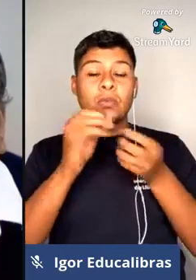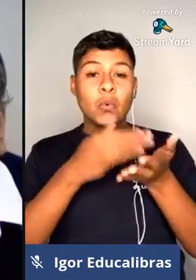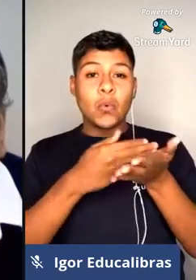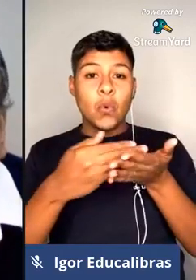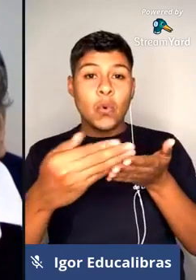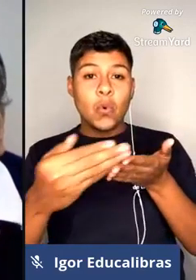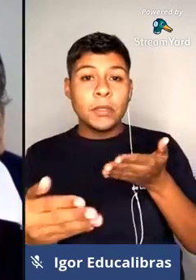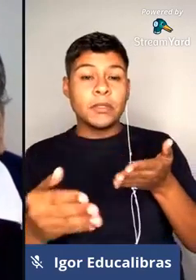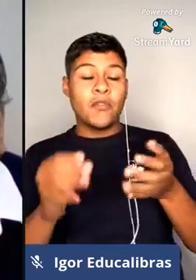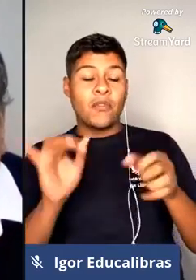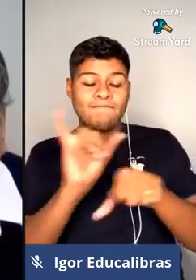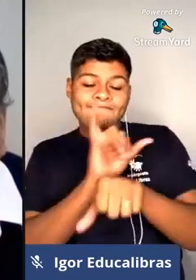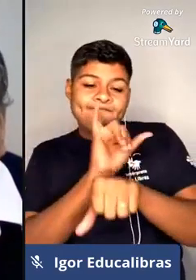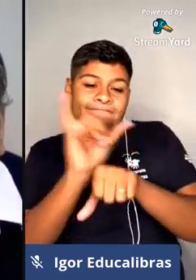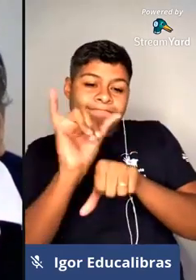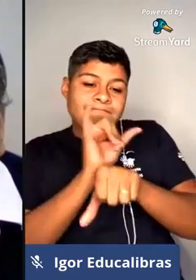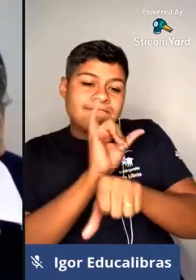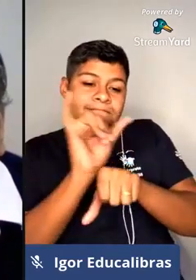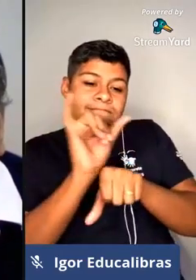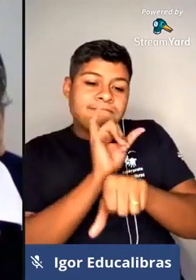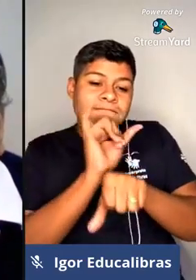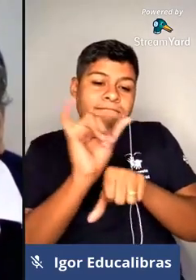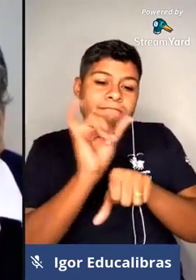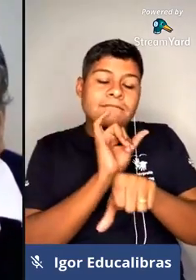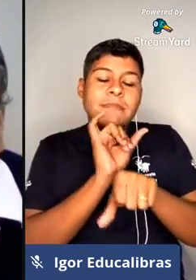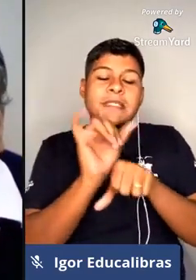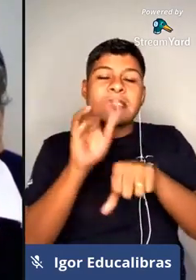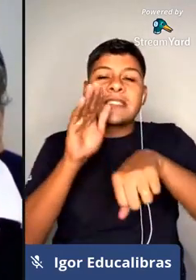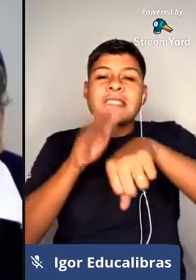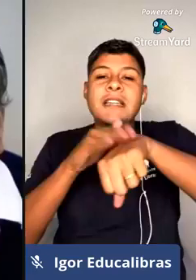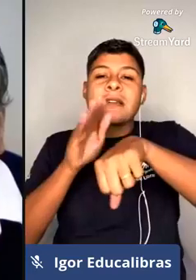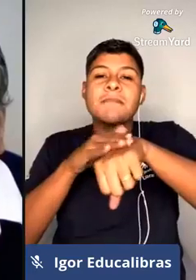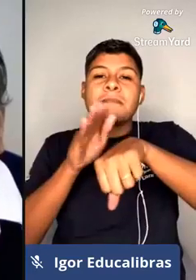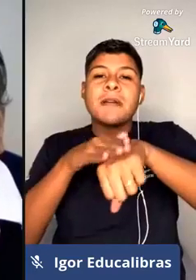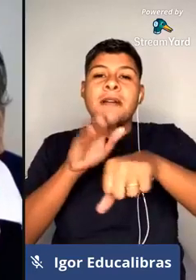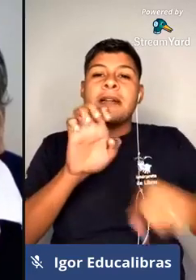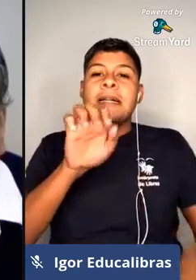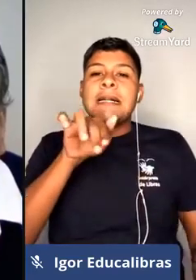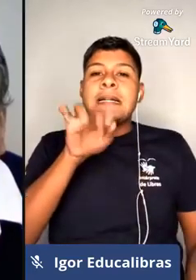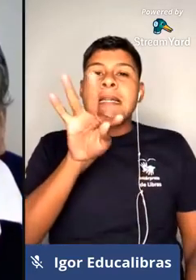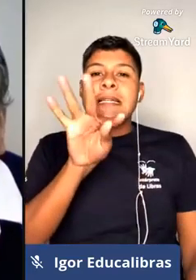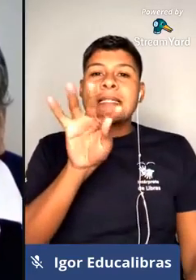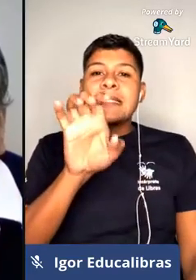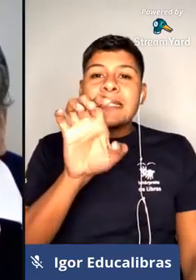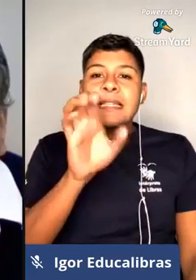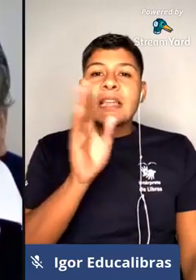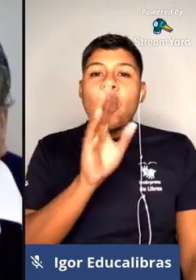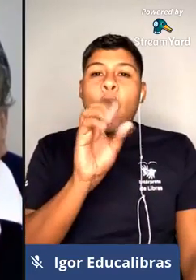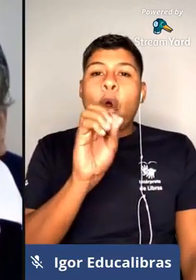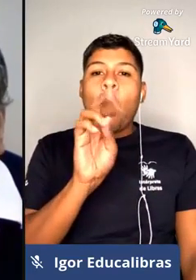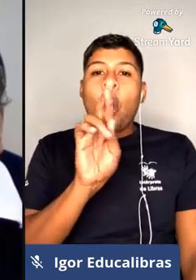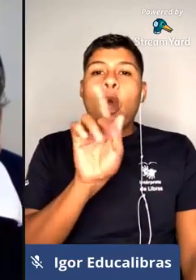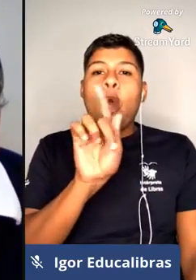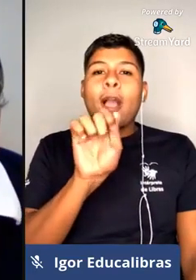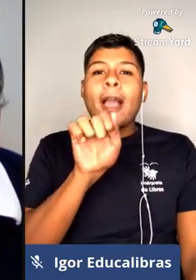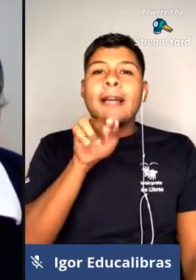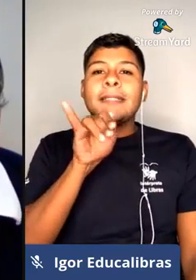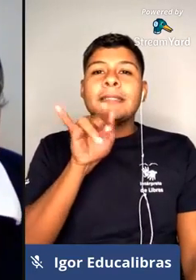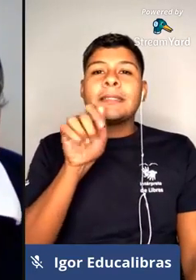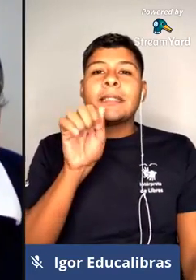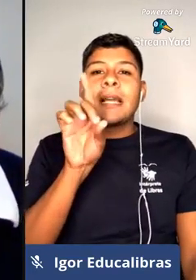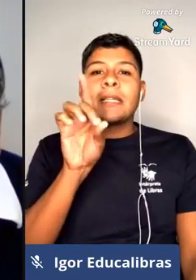tomar forma como ente organizado, né, com organização proativa a favor